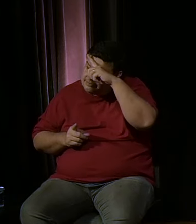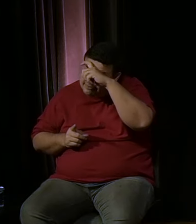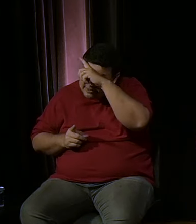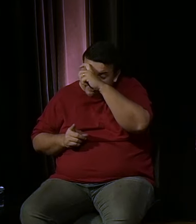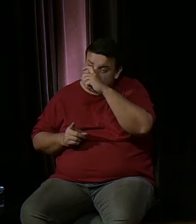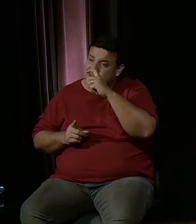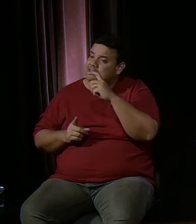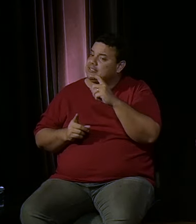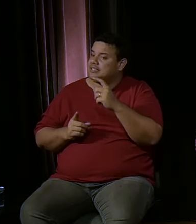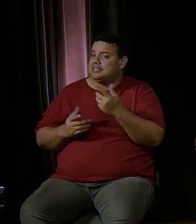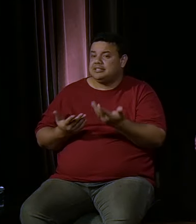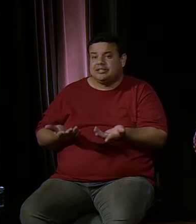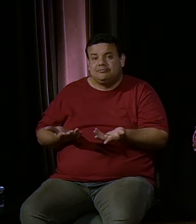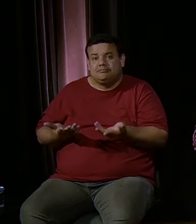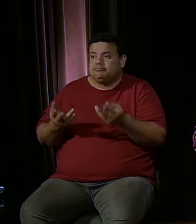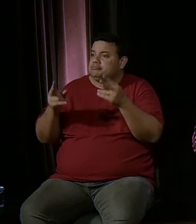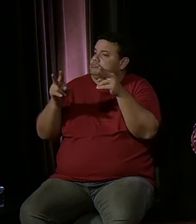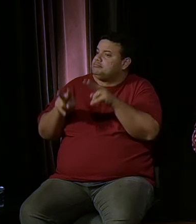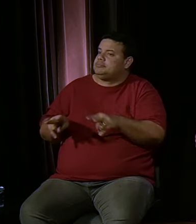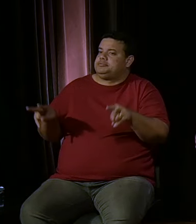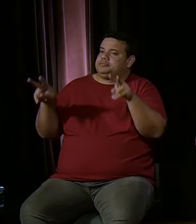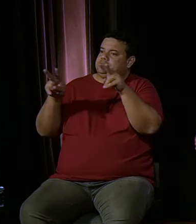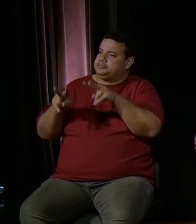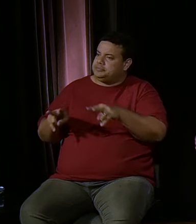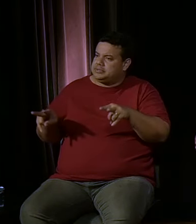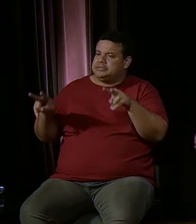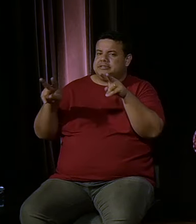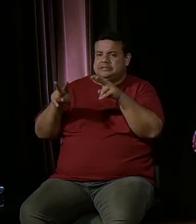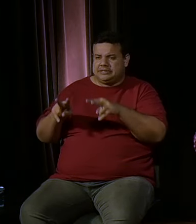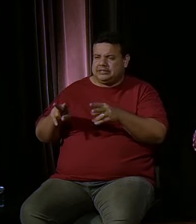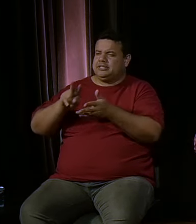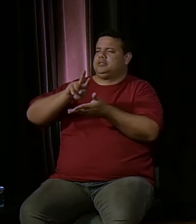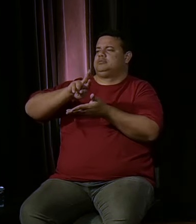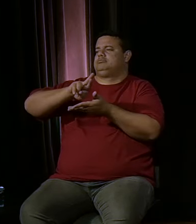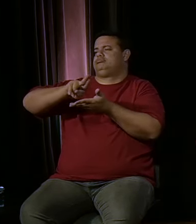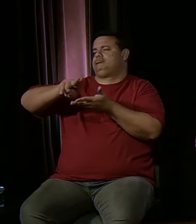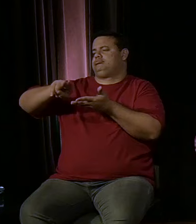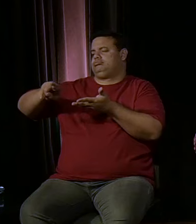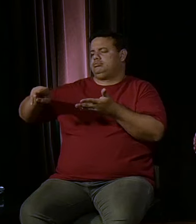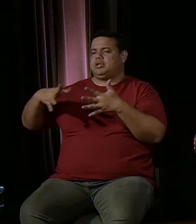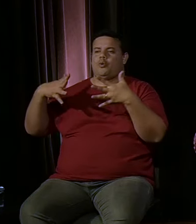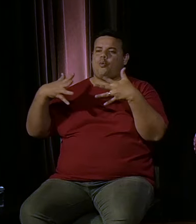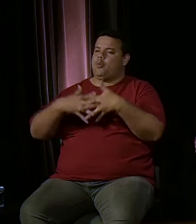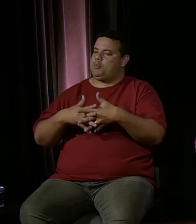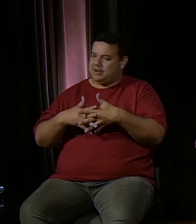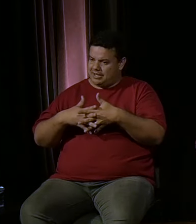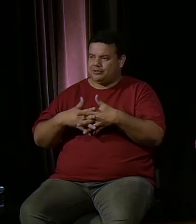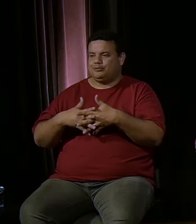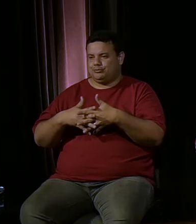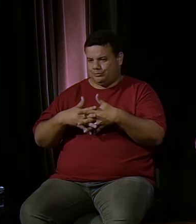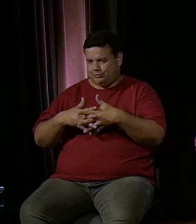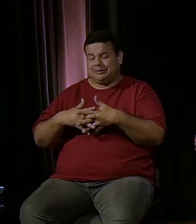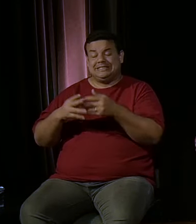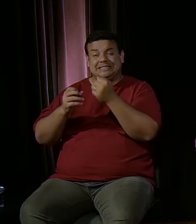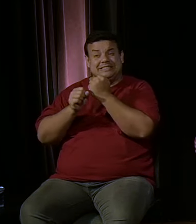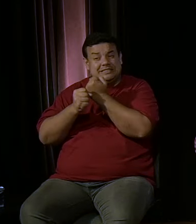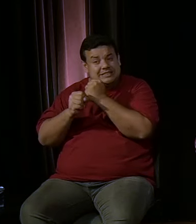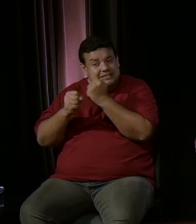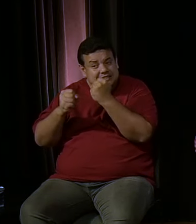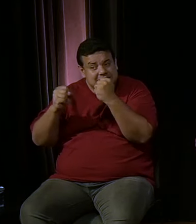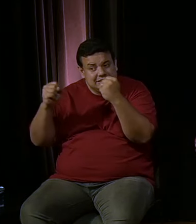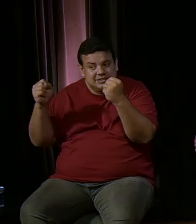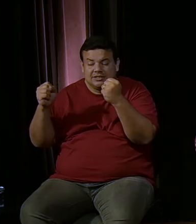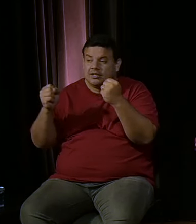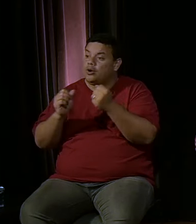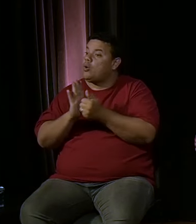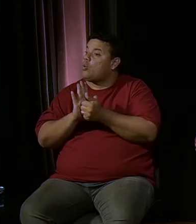são imagens, né? O repertório de imagem, ele é muito complexo, ele é muito vasto, né? Tanta coisa se